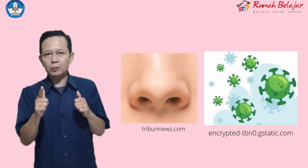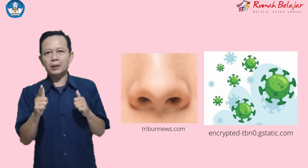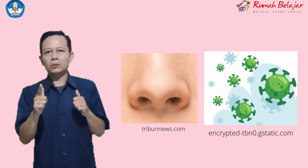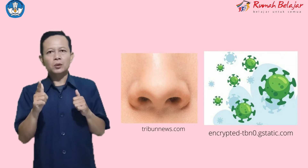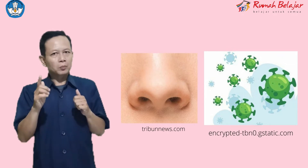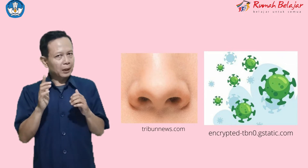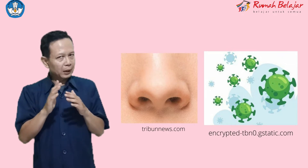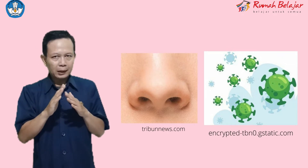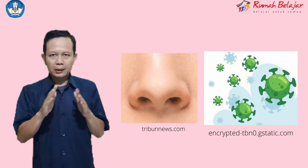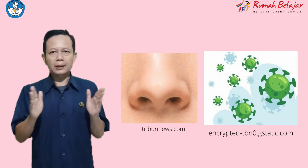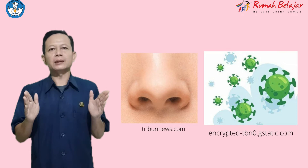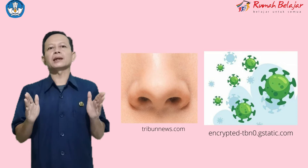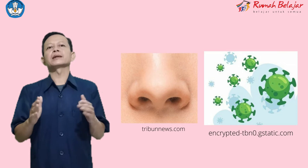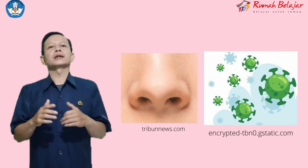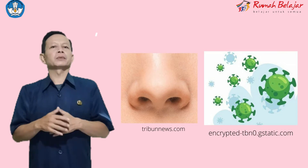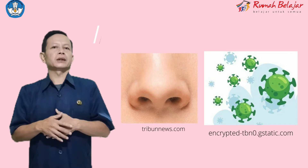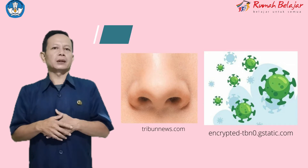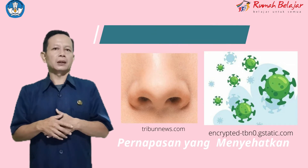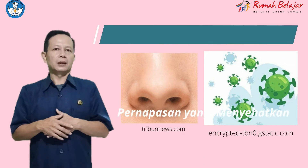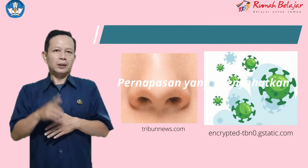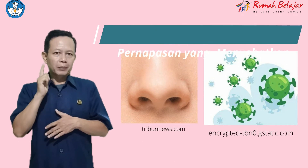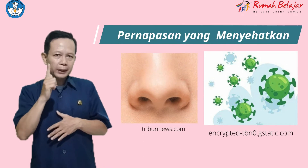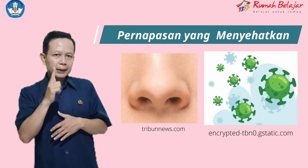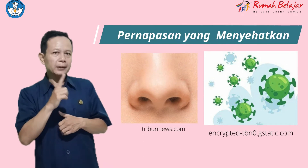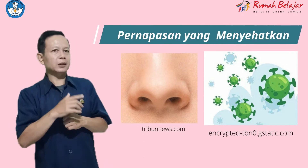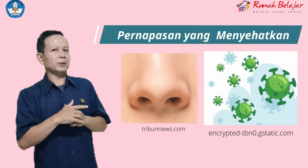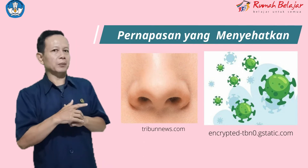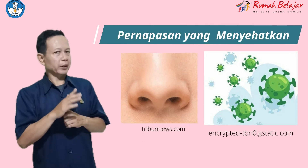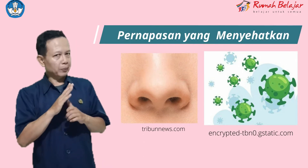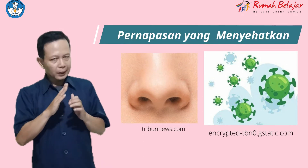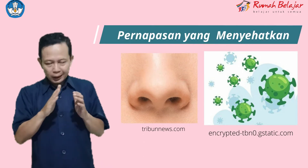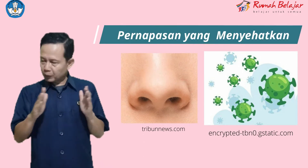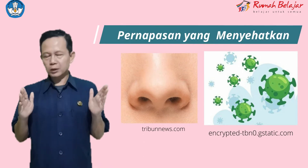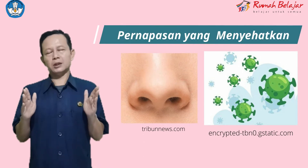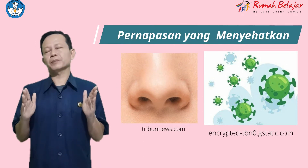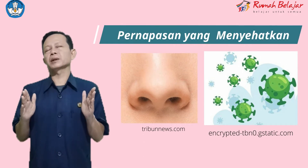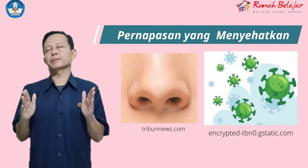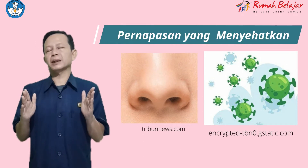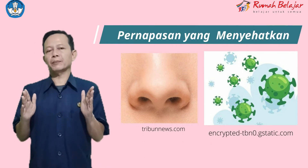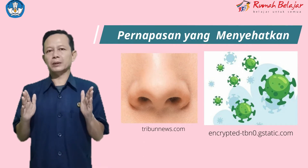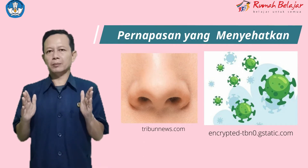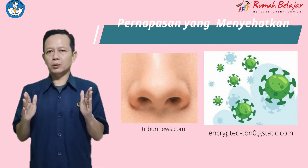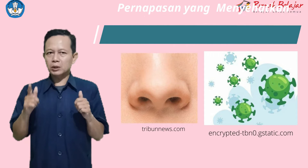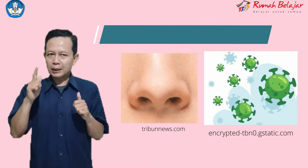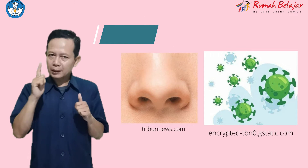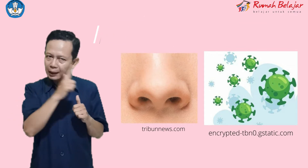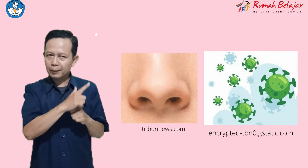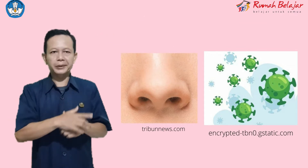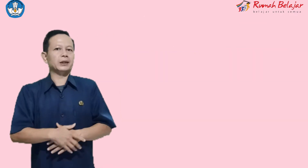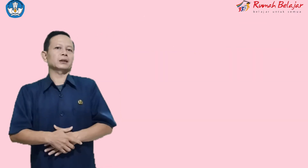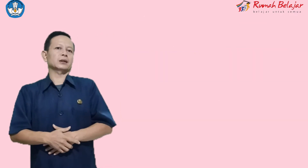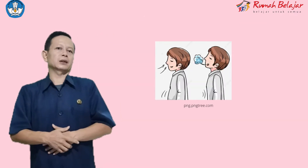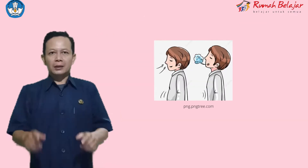menyerang paru-paru, bahkan ada di antaranya yang meninggal. Mari kita simak bagaimana proses pernapasan manusia